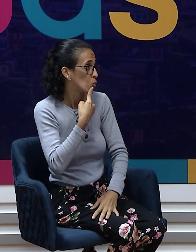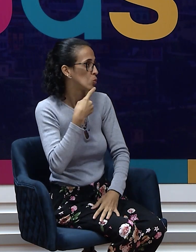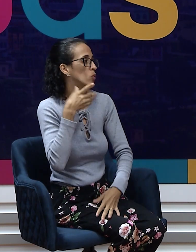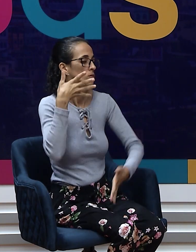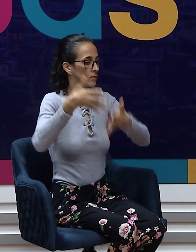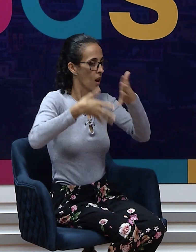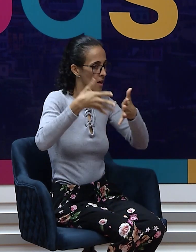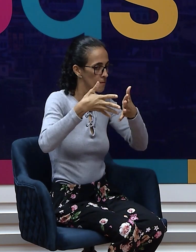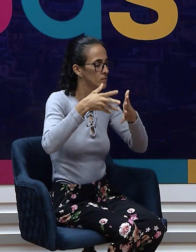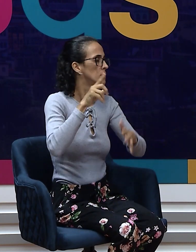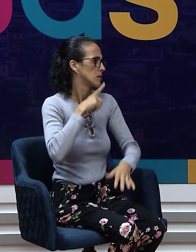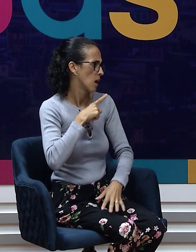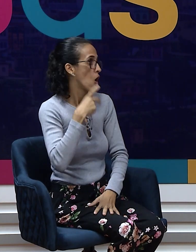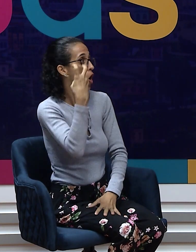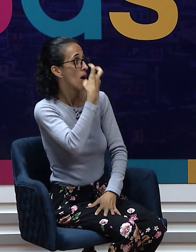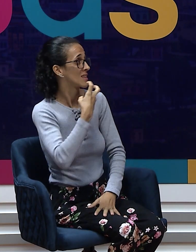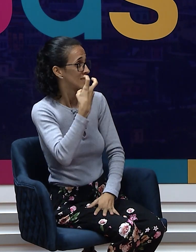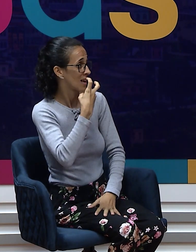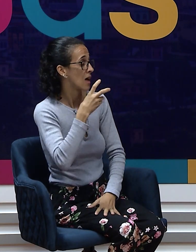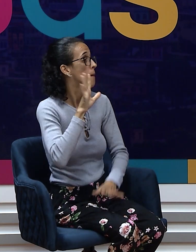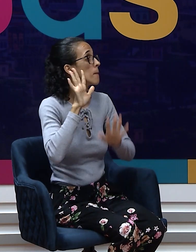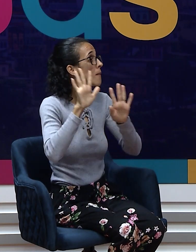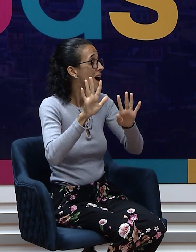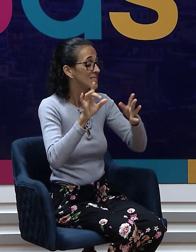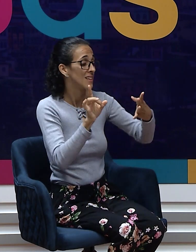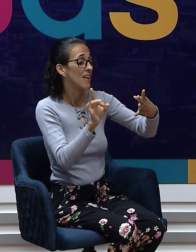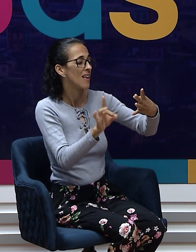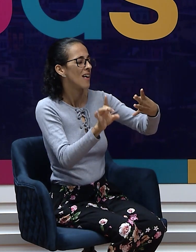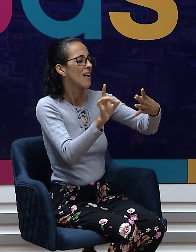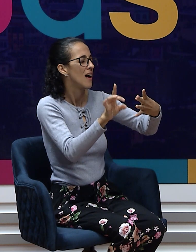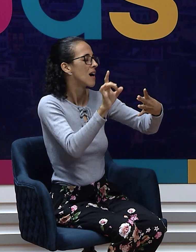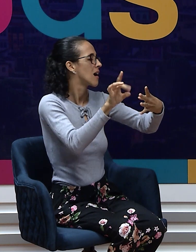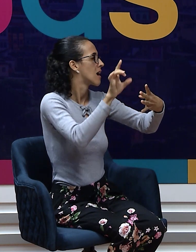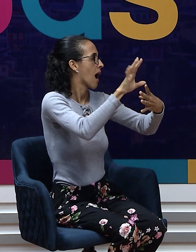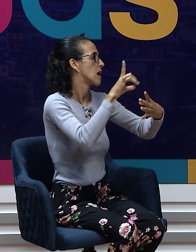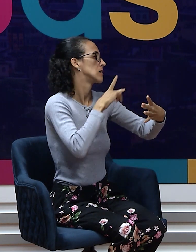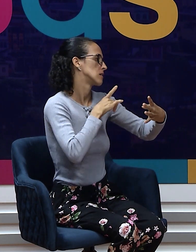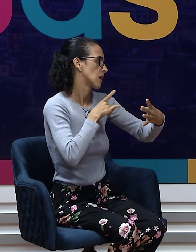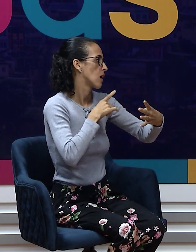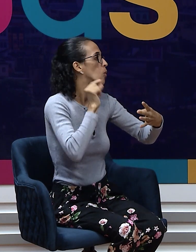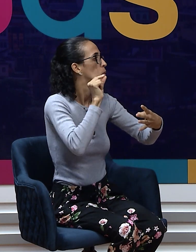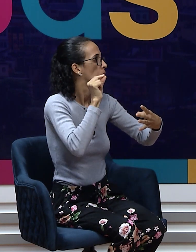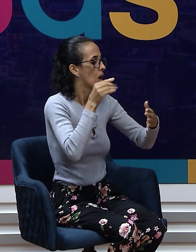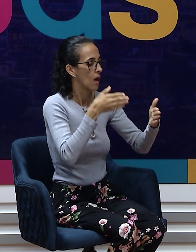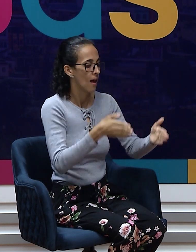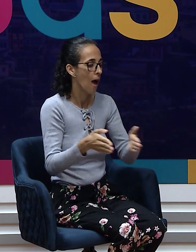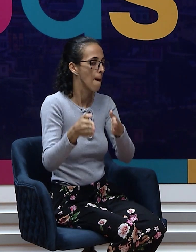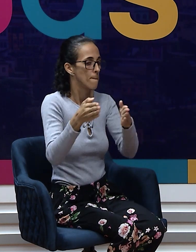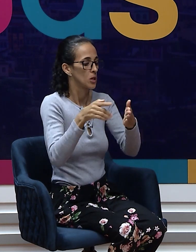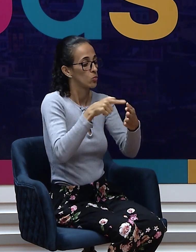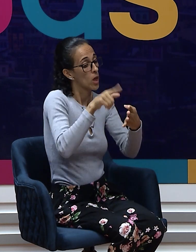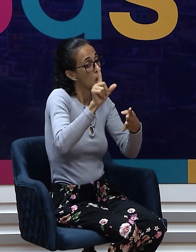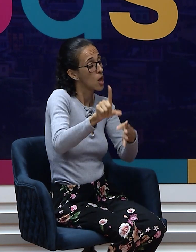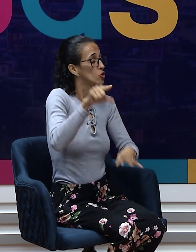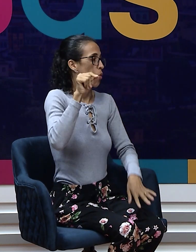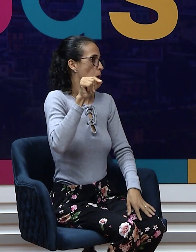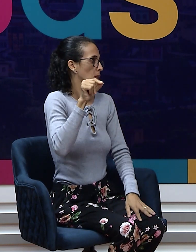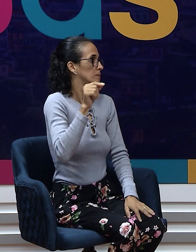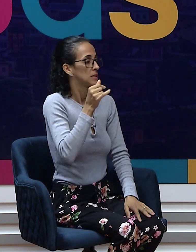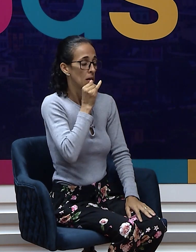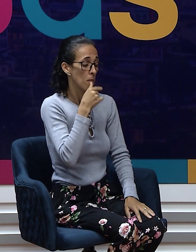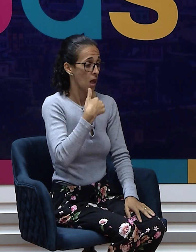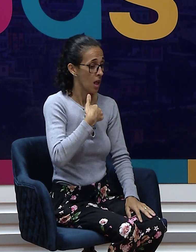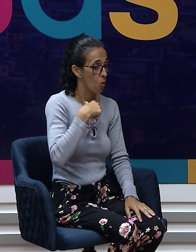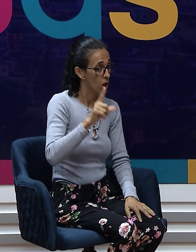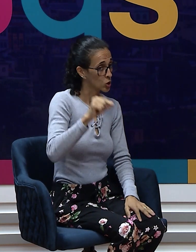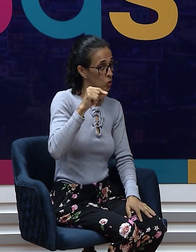implante e a Libras, tem surdos que usam a Libras e é oralizado. Existe, cada um é um. E cada